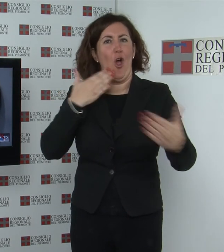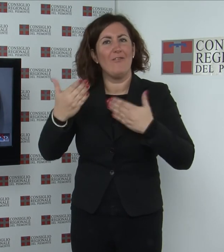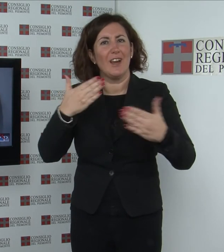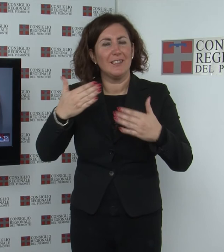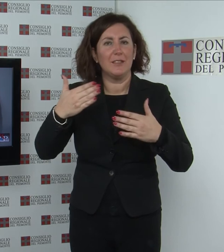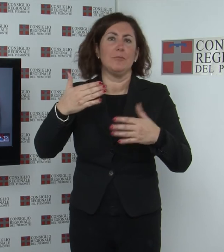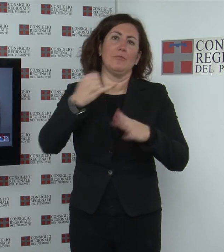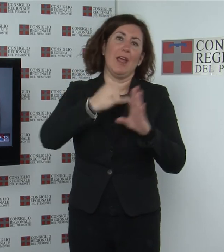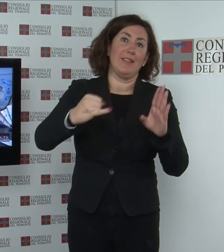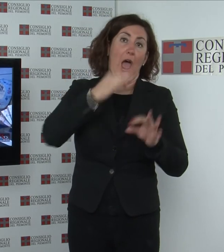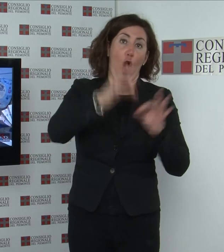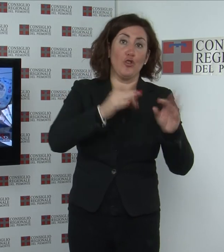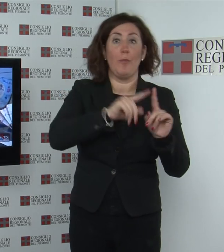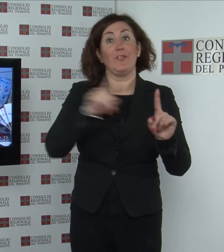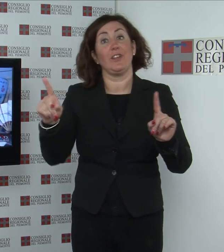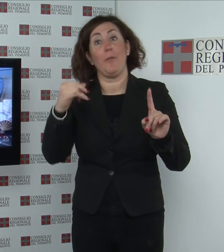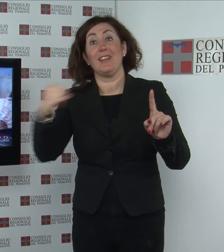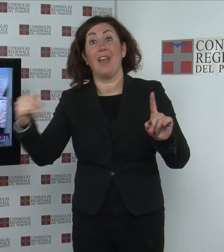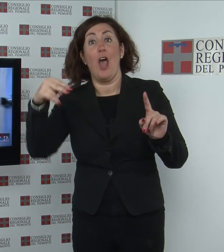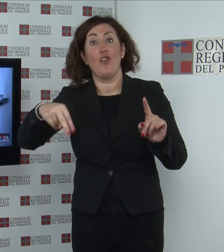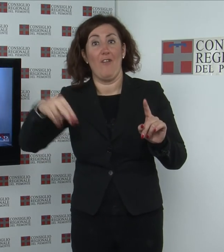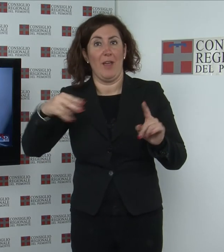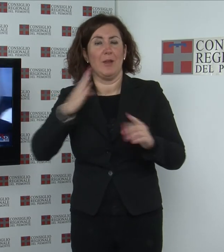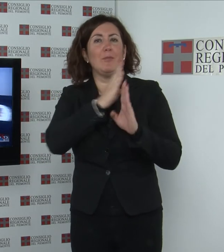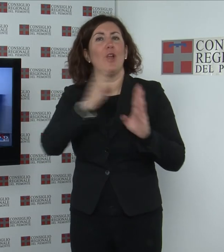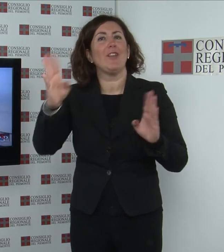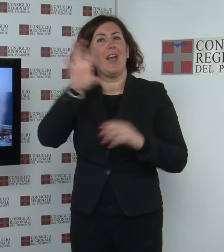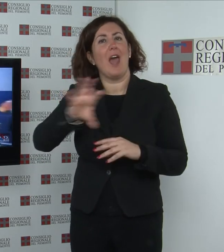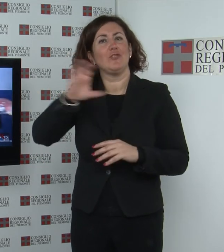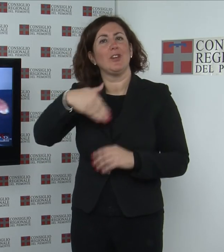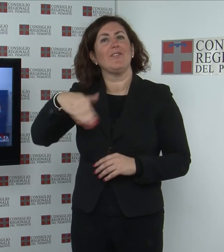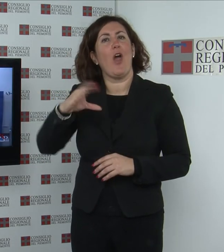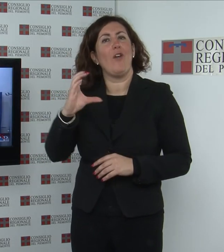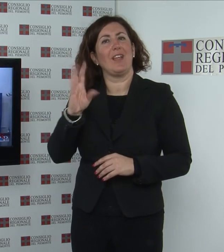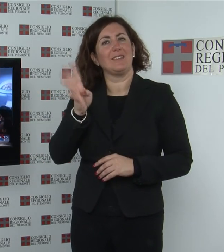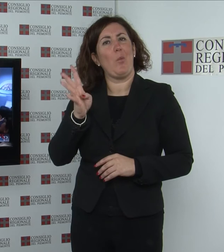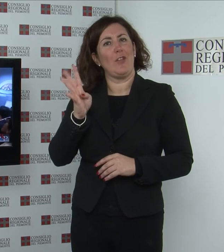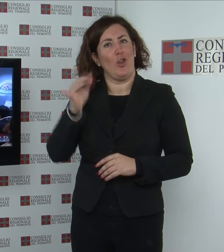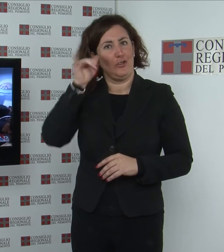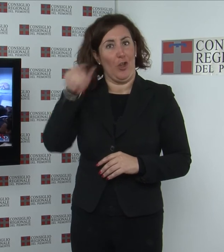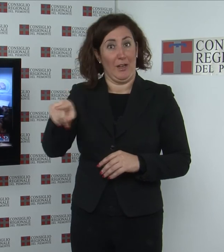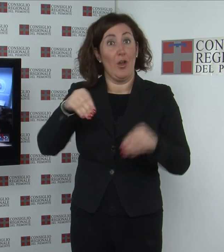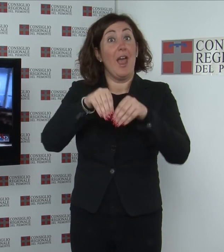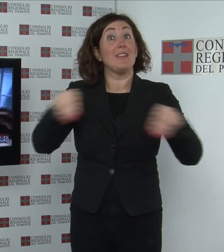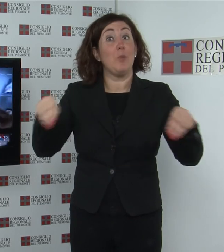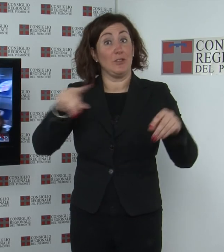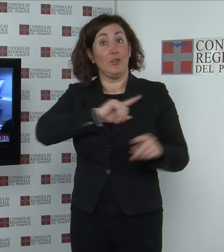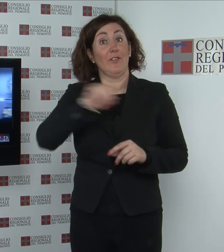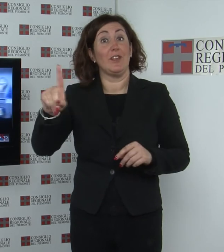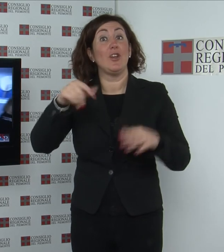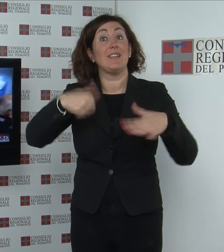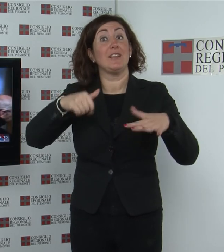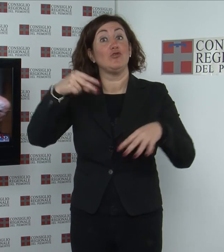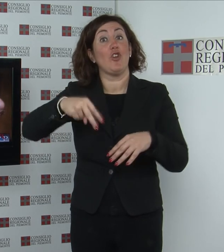e metà novembre alla biblioteca della regione di via Confienza 14 a Torino l'esposizione visitabile fino al 16 novembre propone